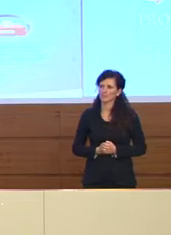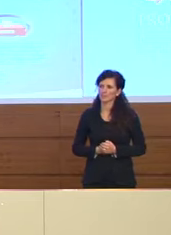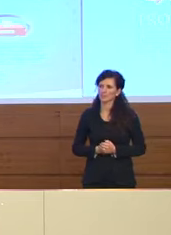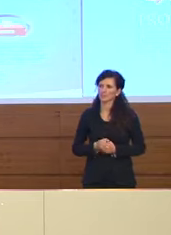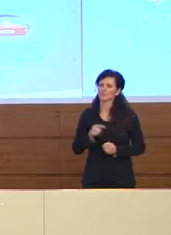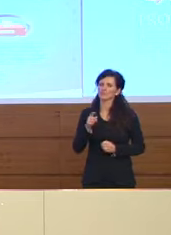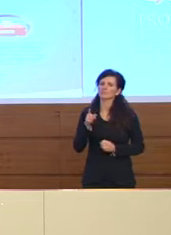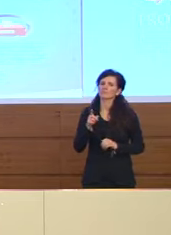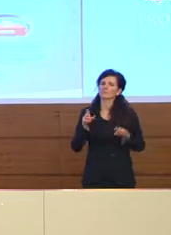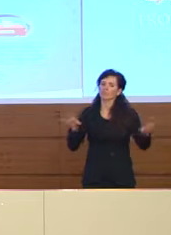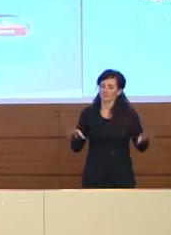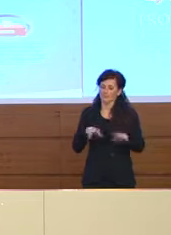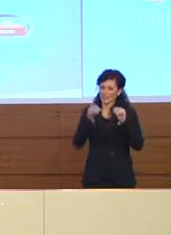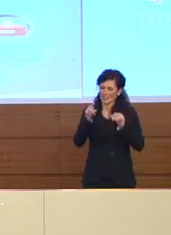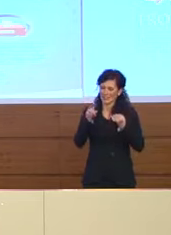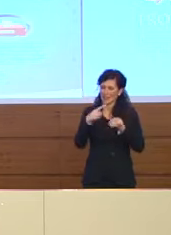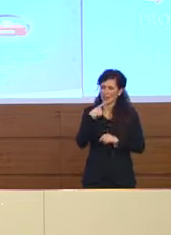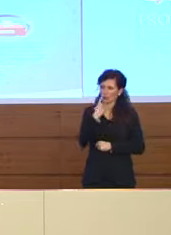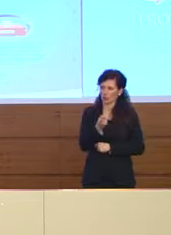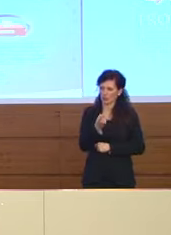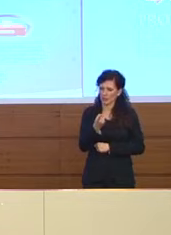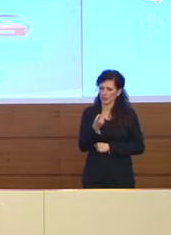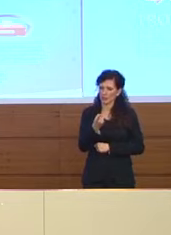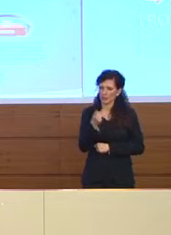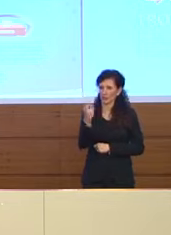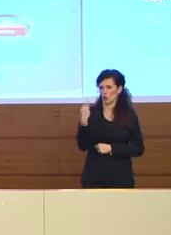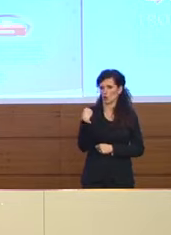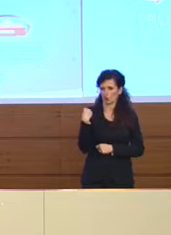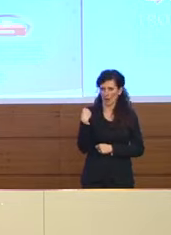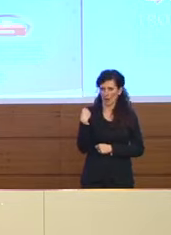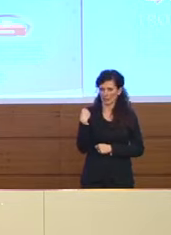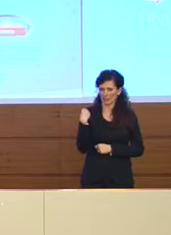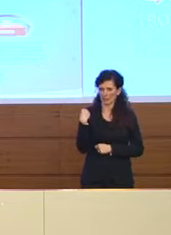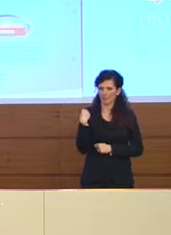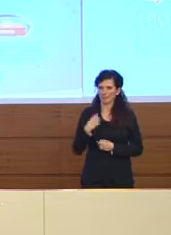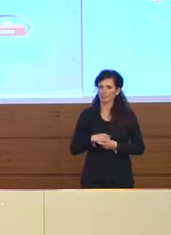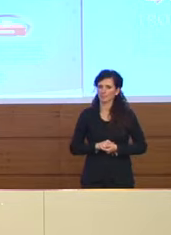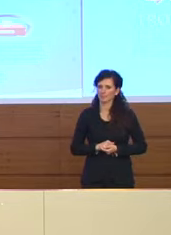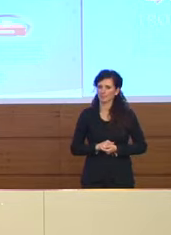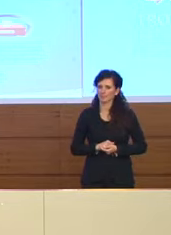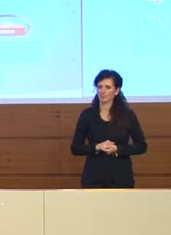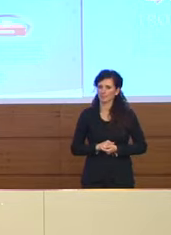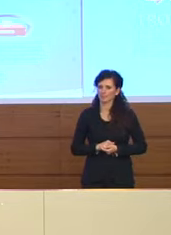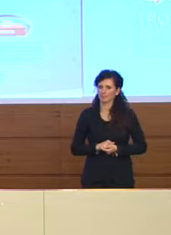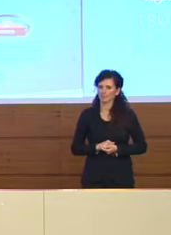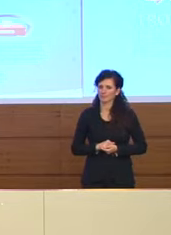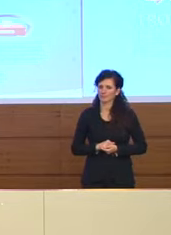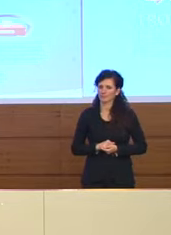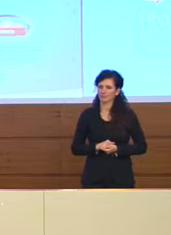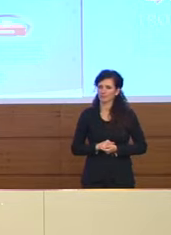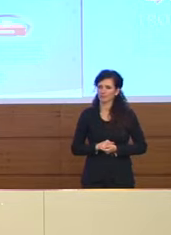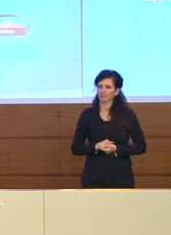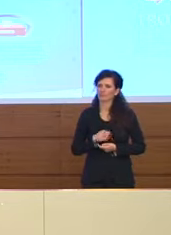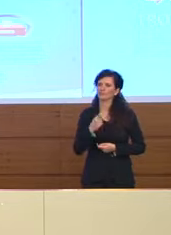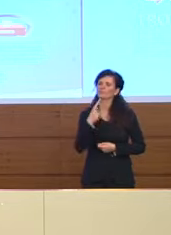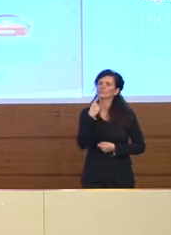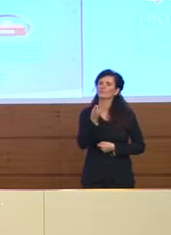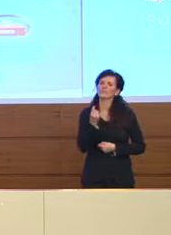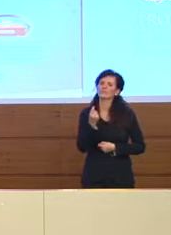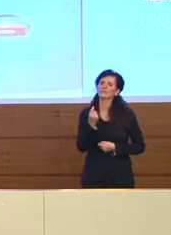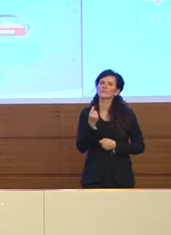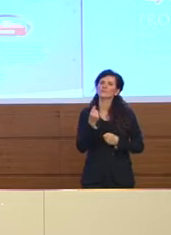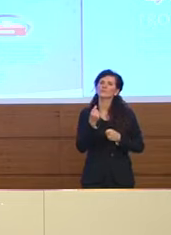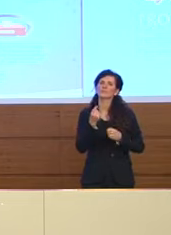a dire con la sua domanda cioè dire di diffusione di